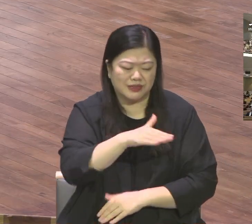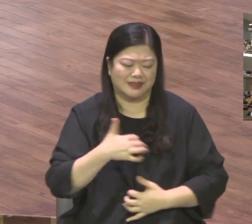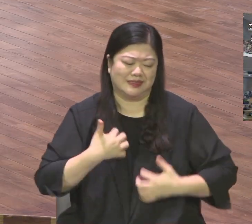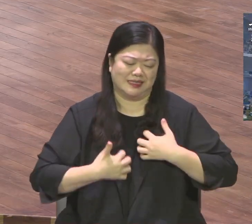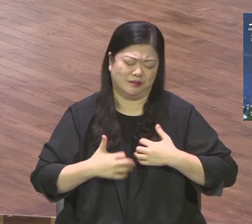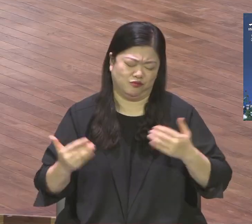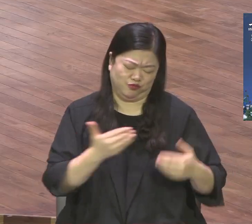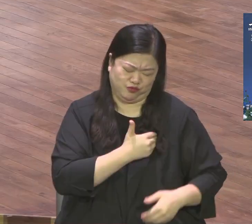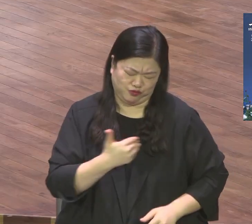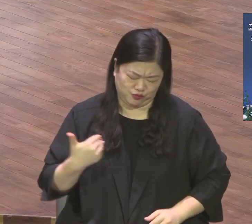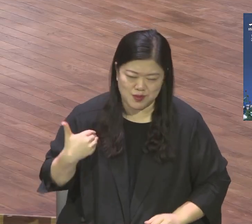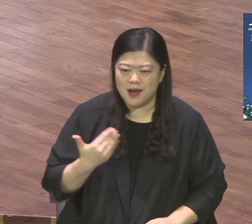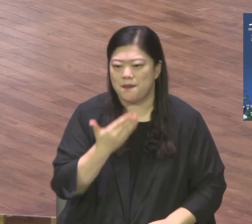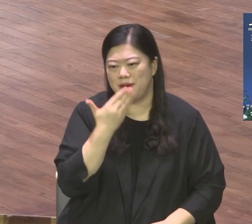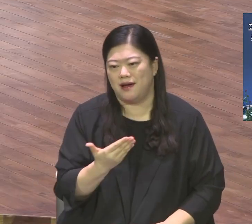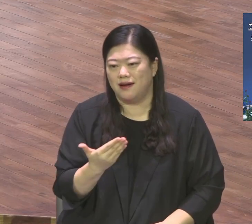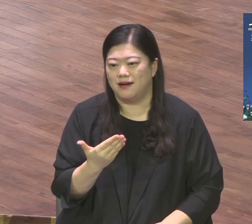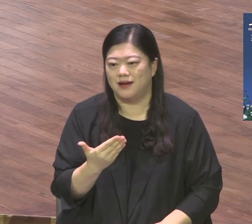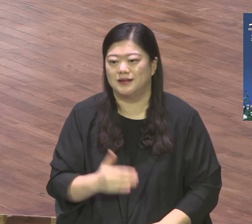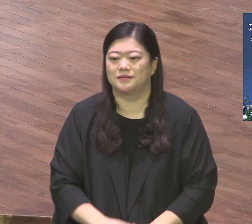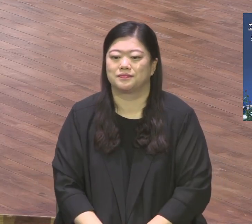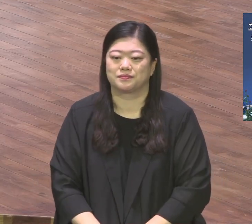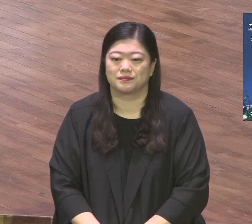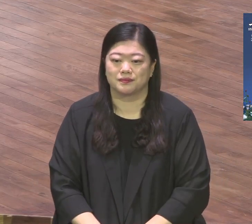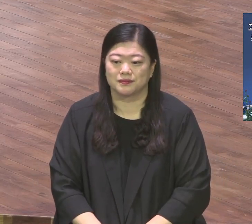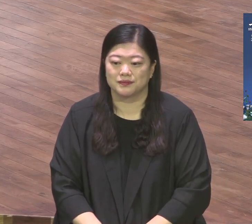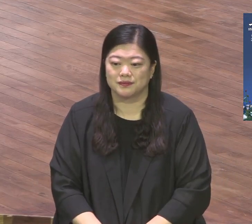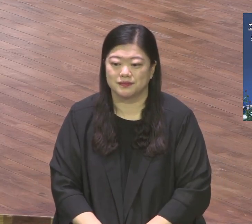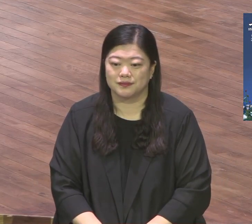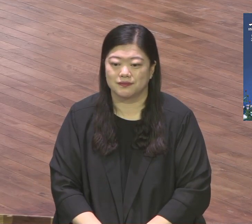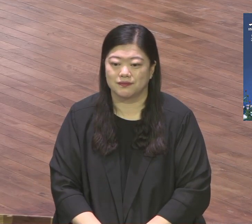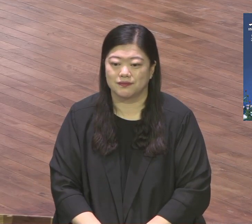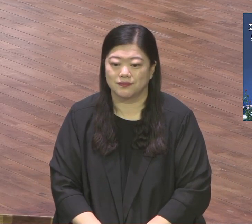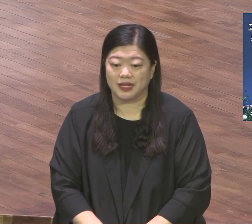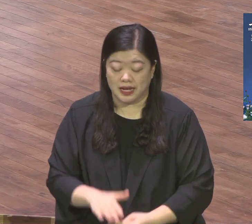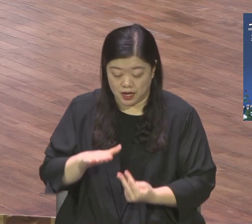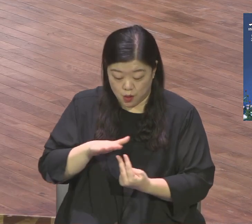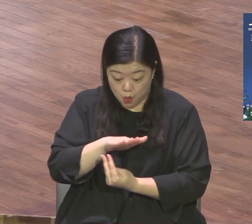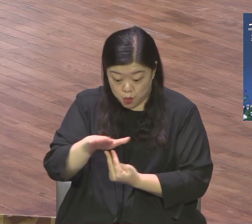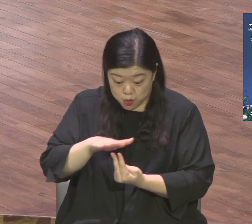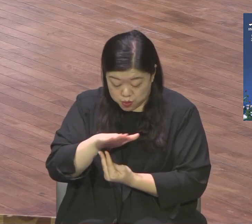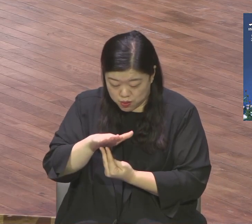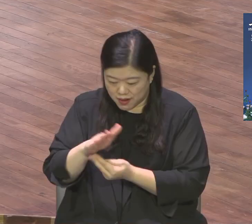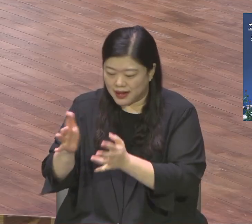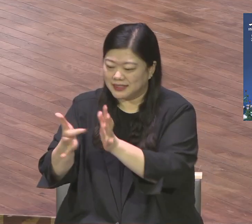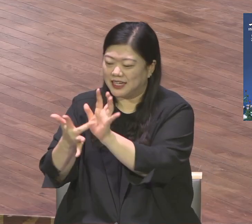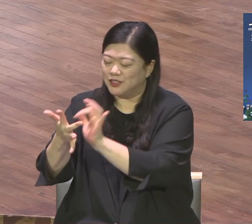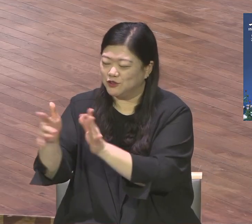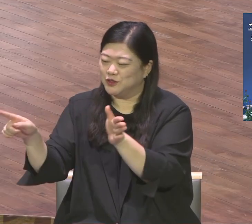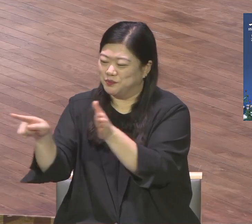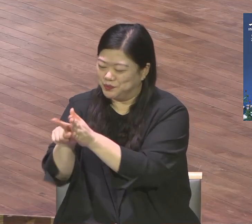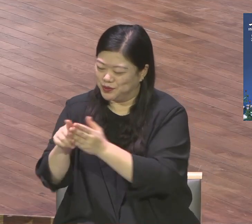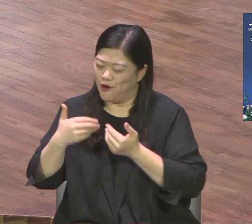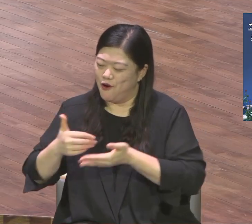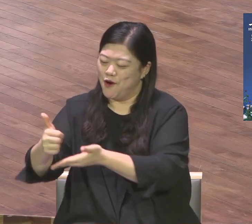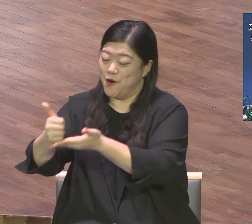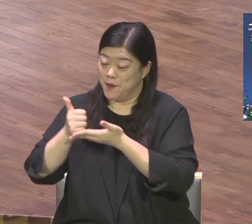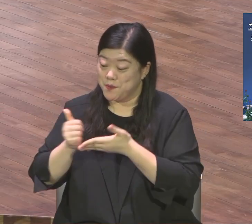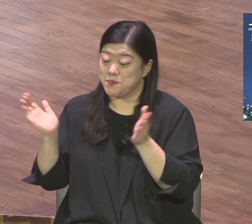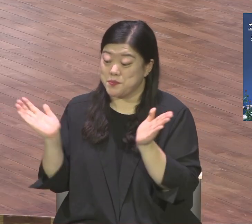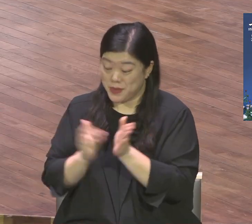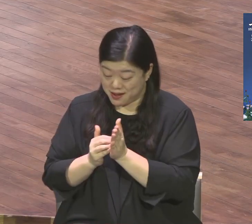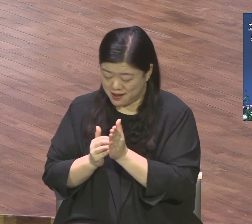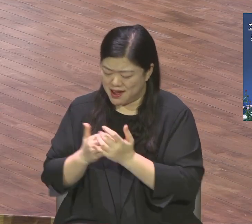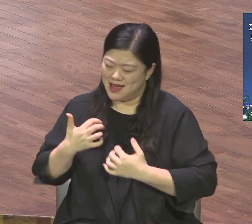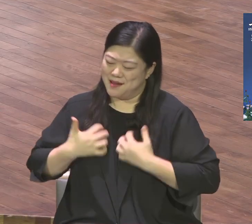사도 요한은 생명의 말씀이신 예수 그리스도를 만난 데의 삶이 어떠해야 하는지를